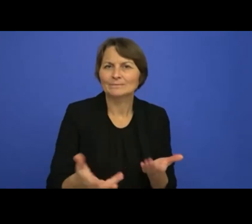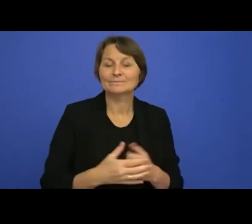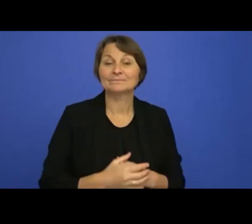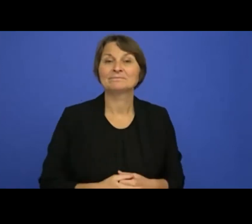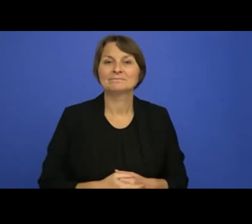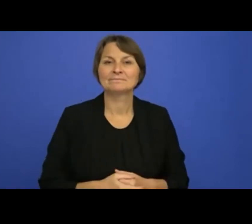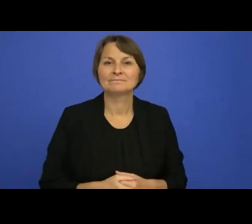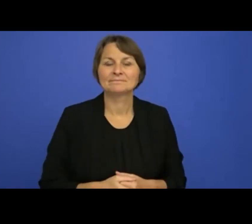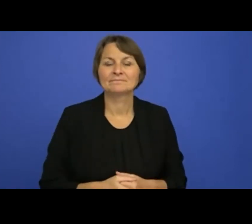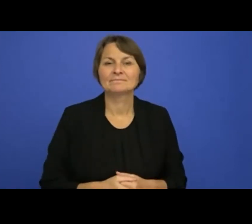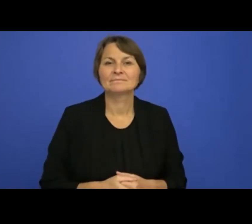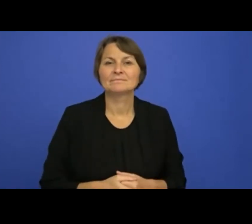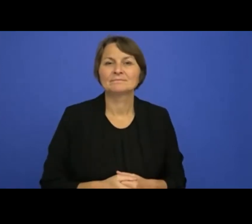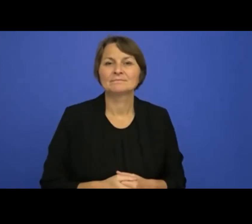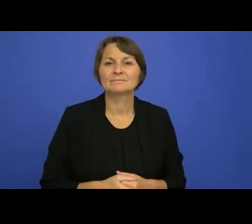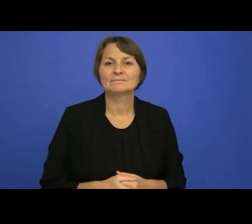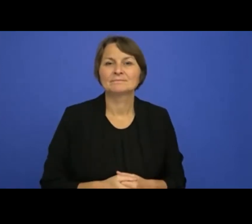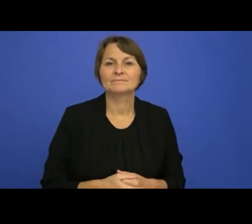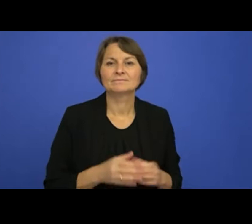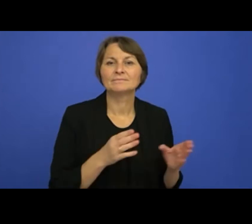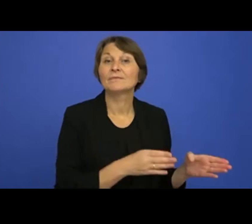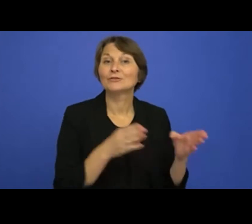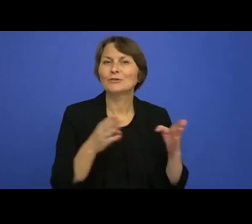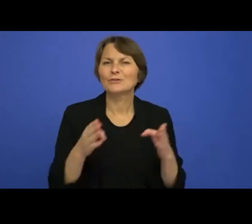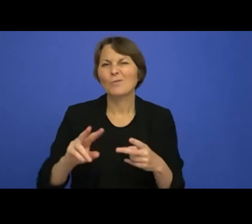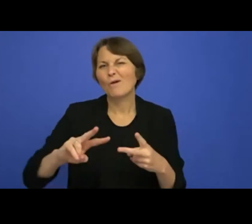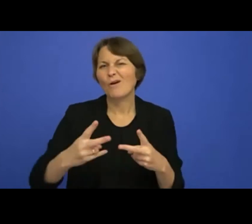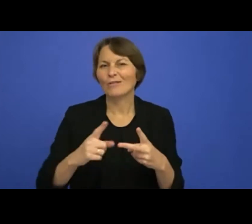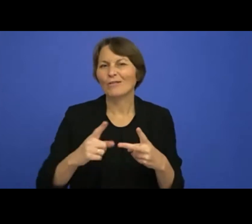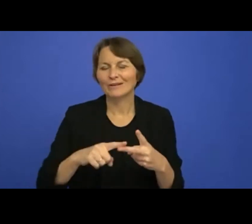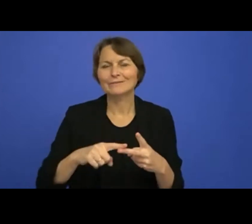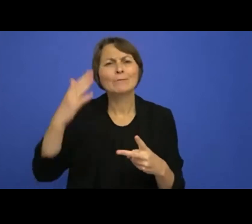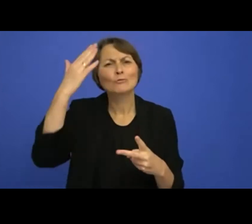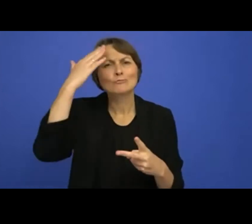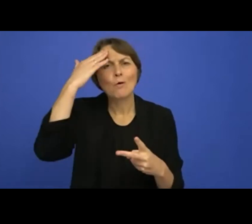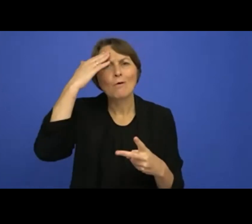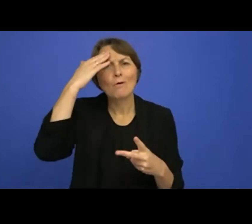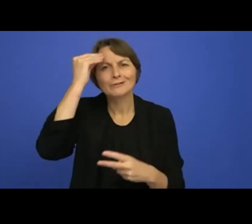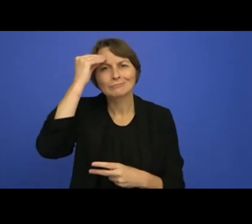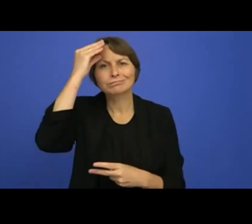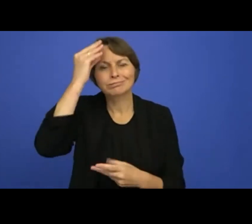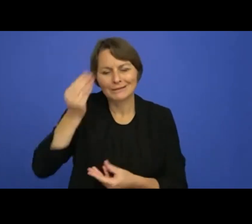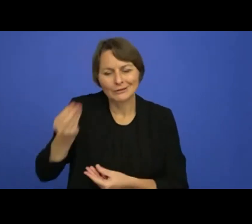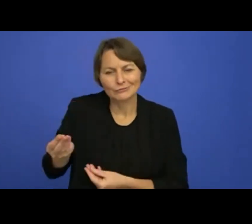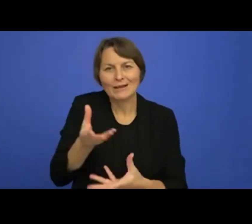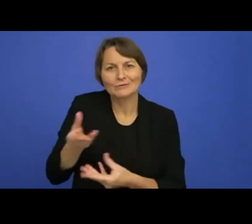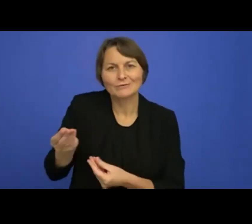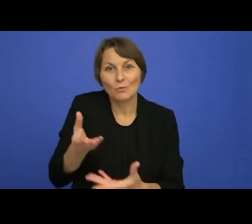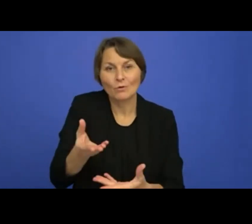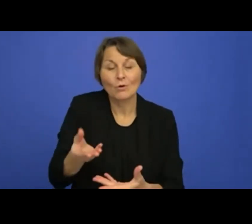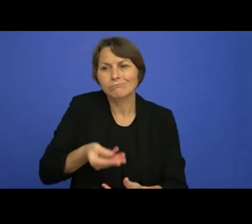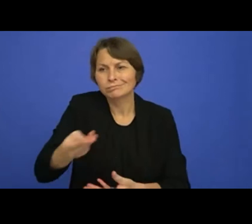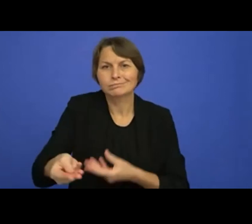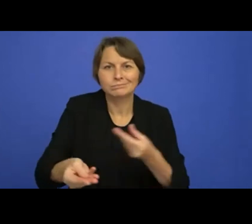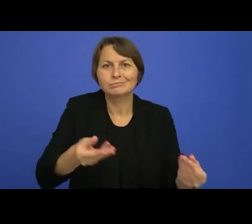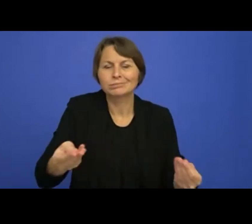a-t-on besoin pour agir. À propos des autres aspects, transfert de connaissances et formation